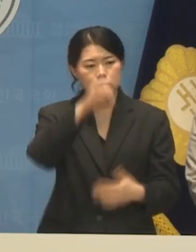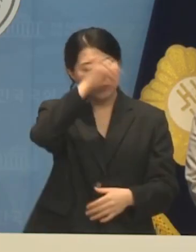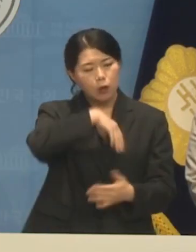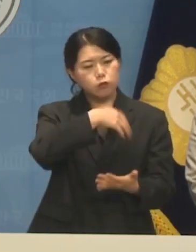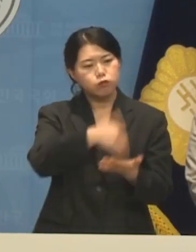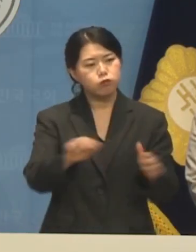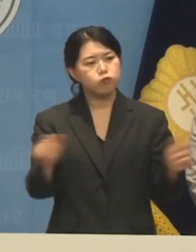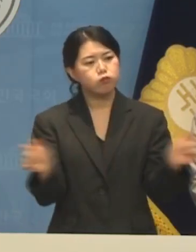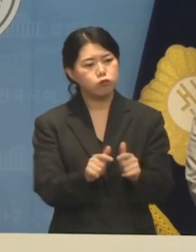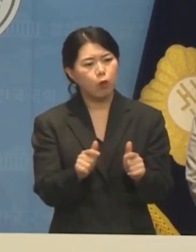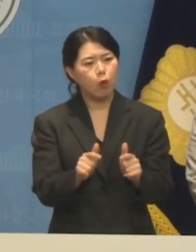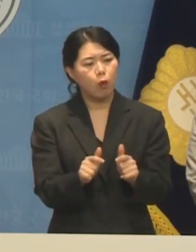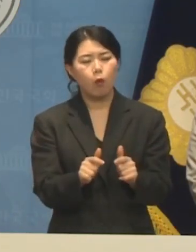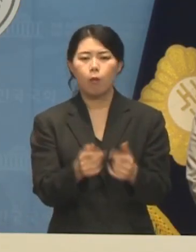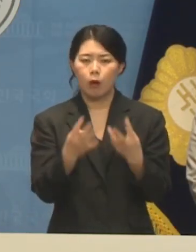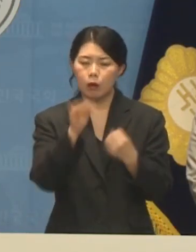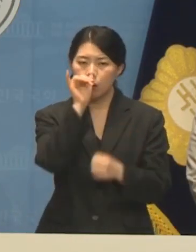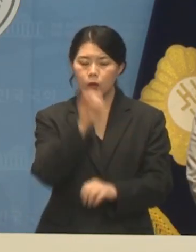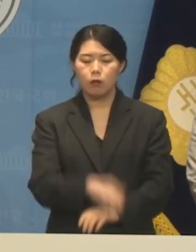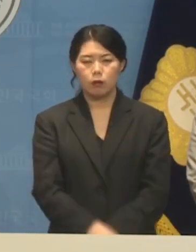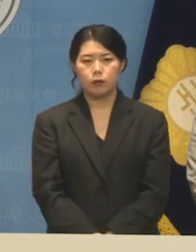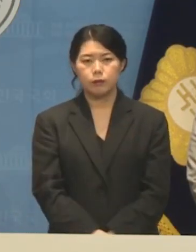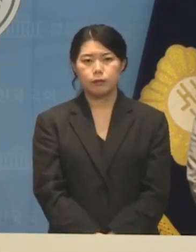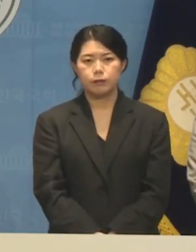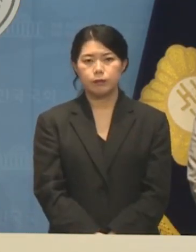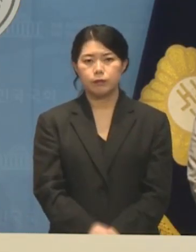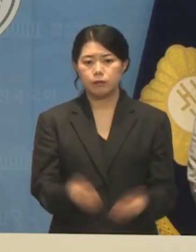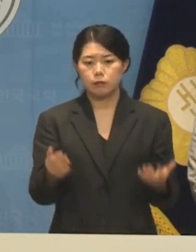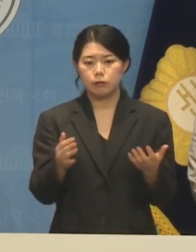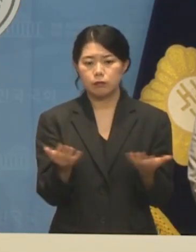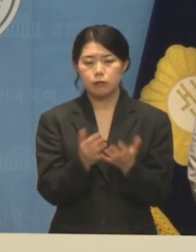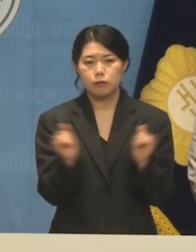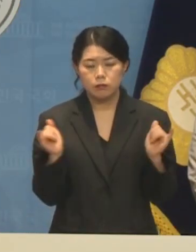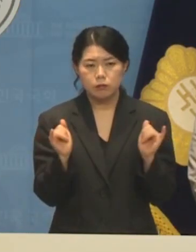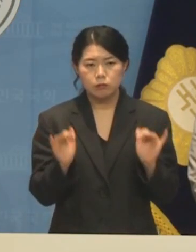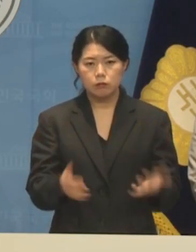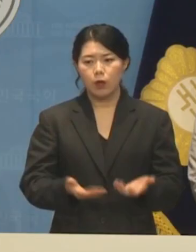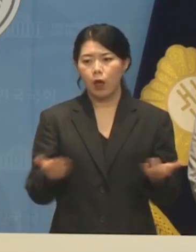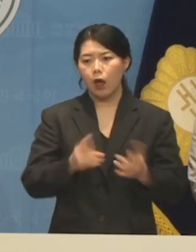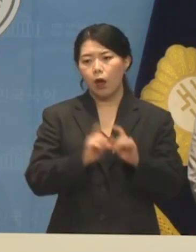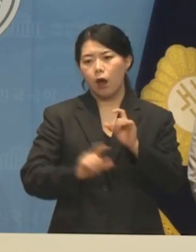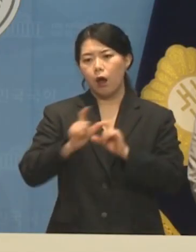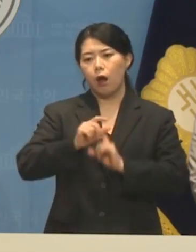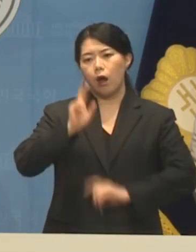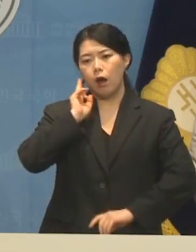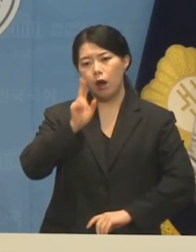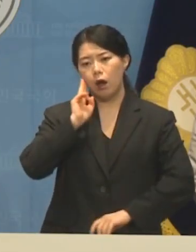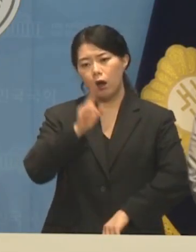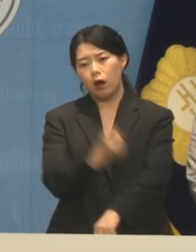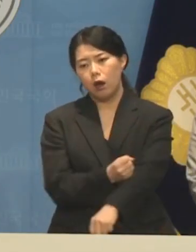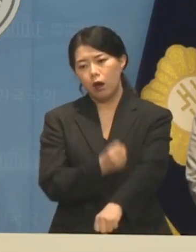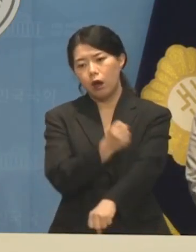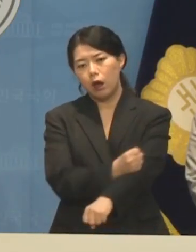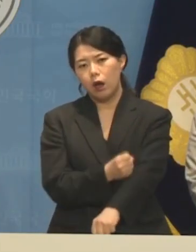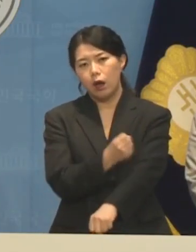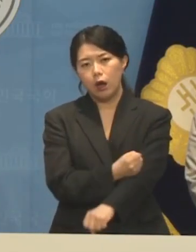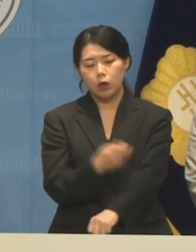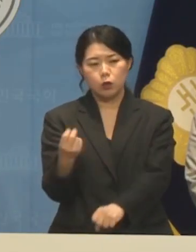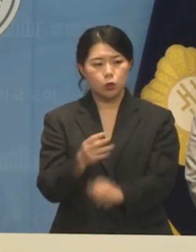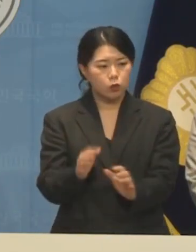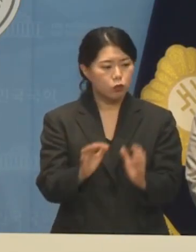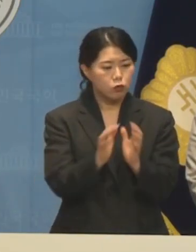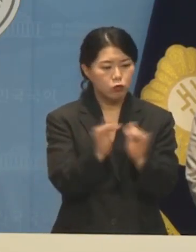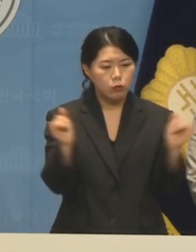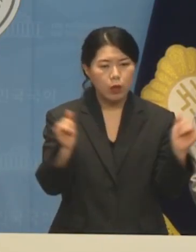지자체가 발생하고 있습니다. 노동자들은 업무의 강도가 더 높아지고 국민들에게 돌아가야